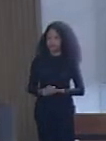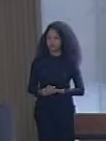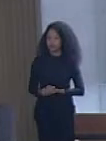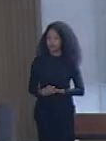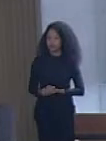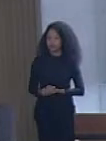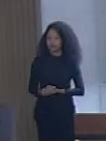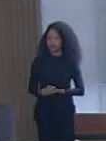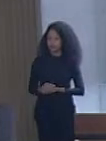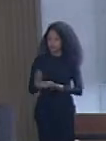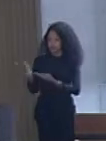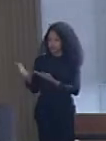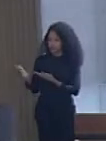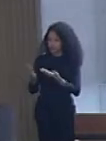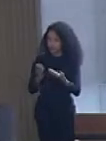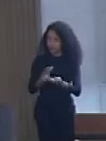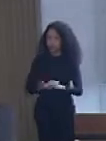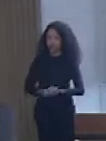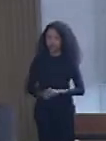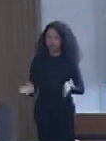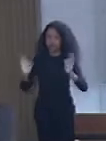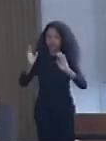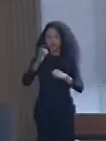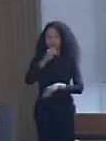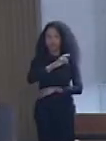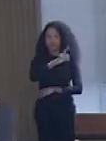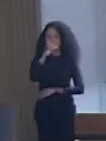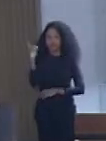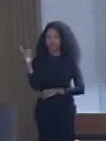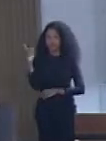A palavra, deputado. Ô, gente, bom dia.